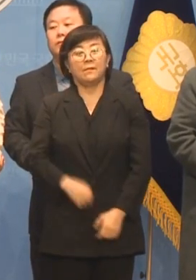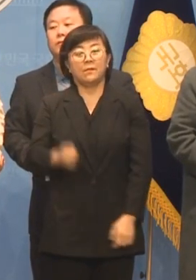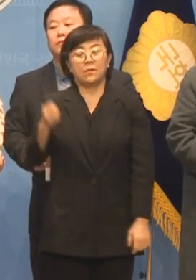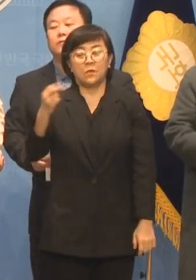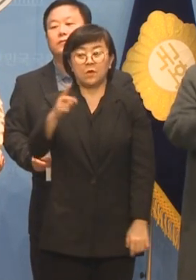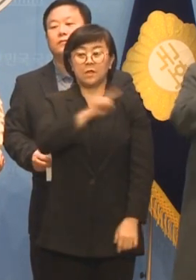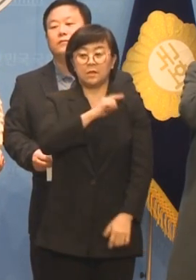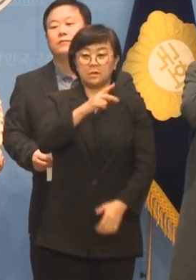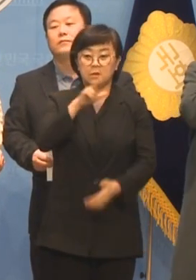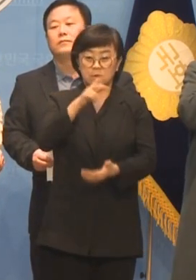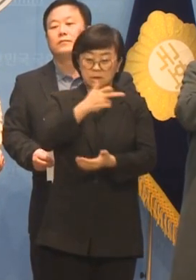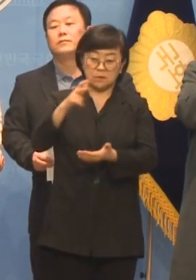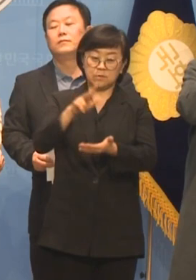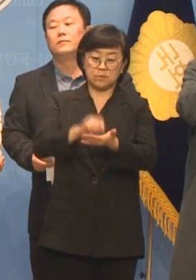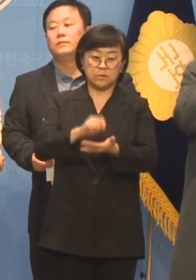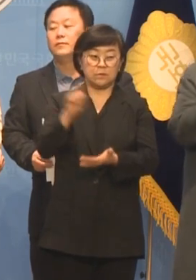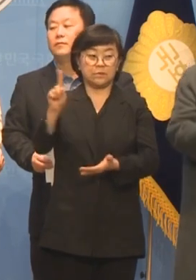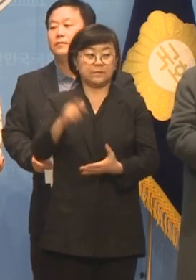가장 중요한 문제는